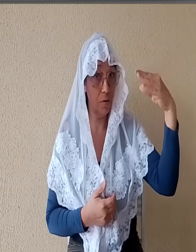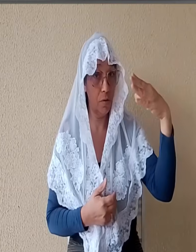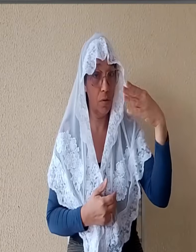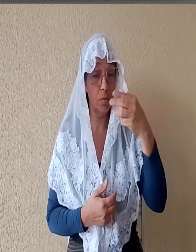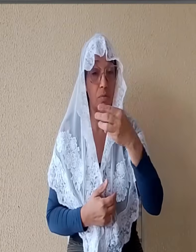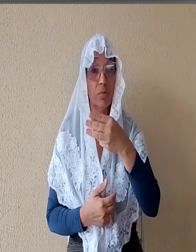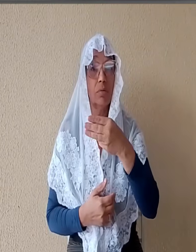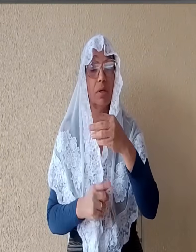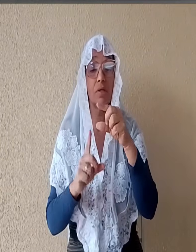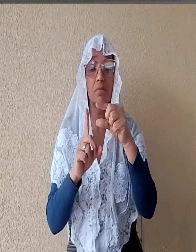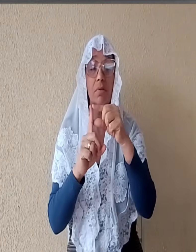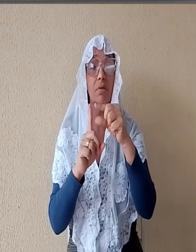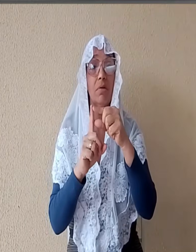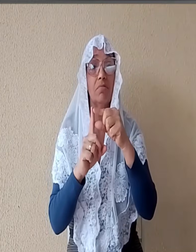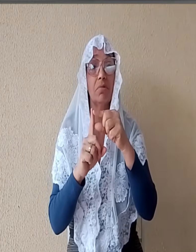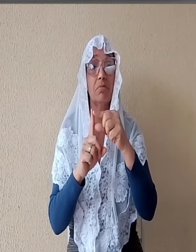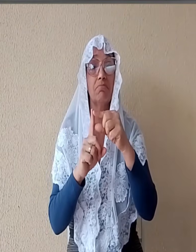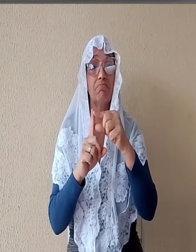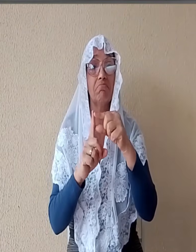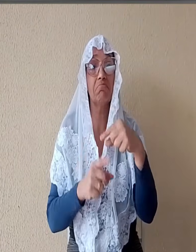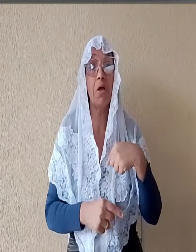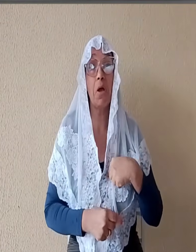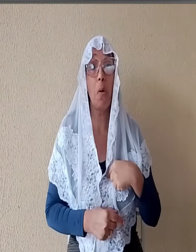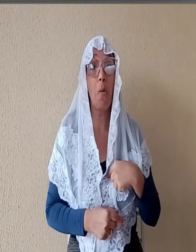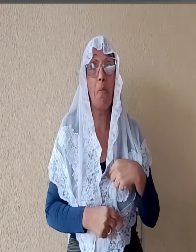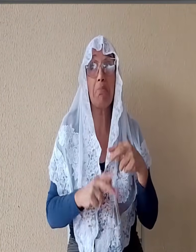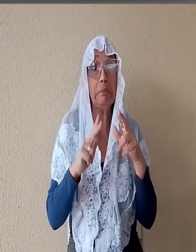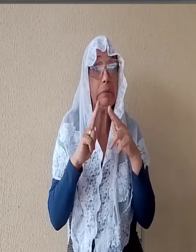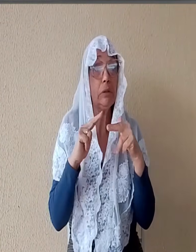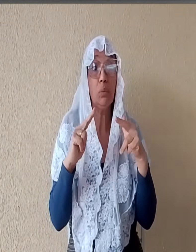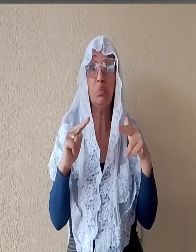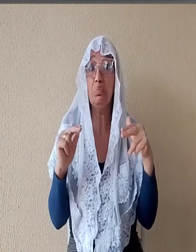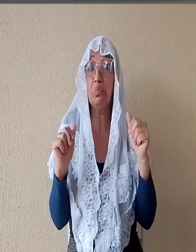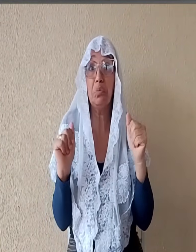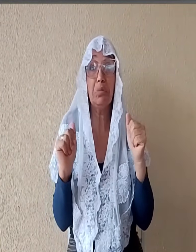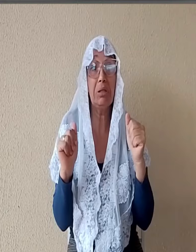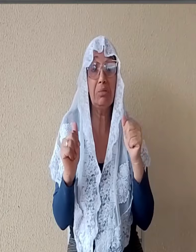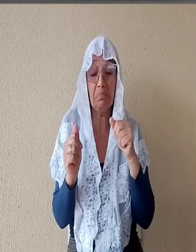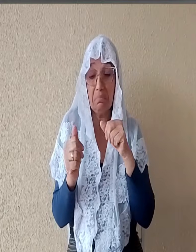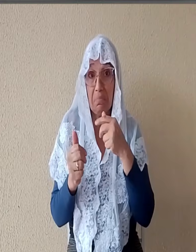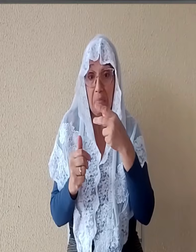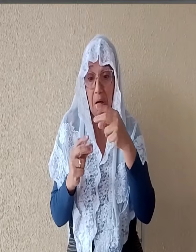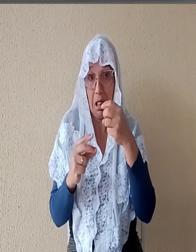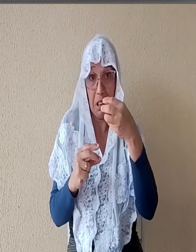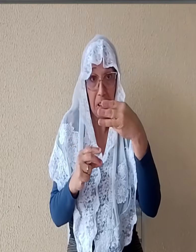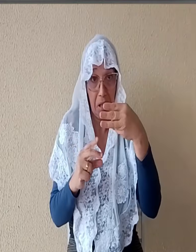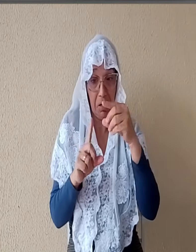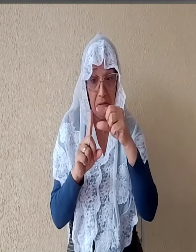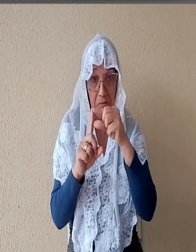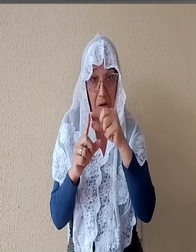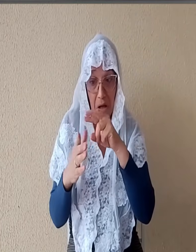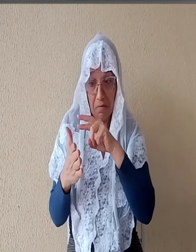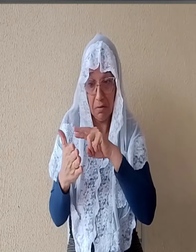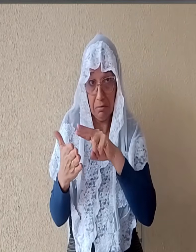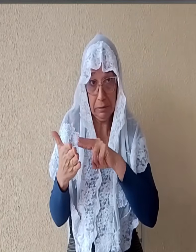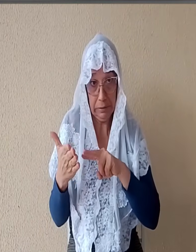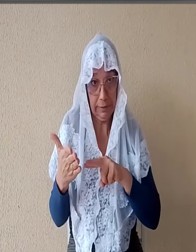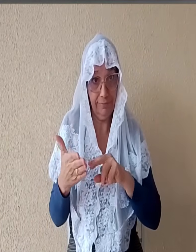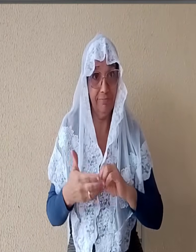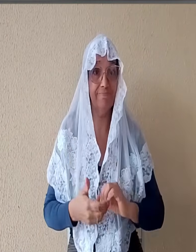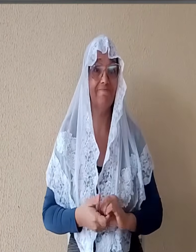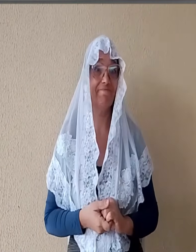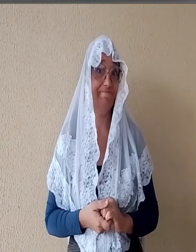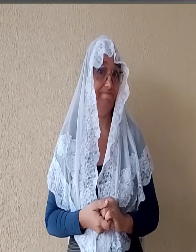A obra original. Pode ter certeza. E os irmãos do ministério já sabem disso. Já tem muito tempo que está ouvindo